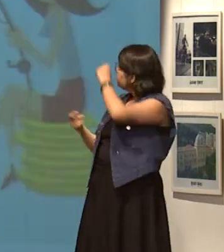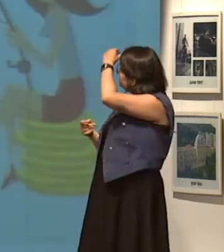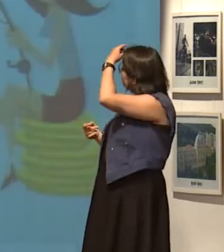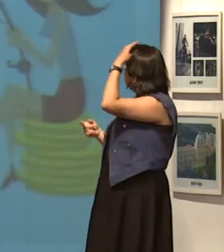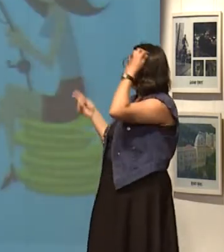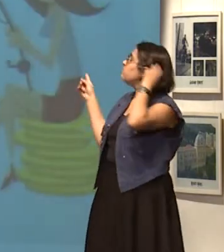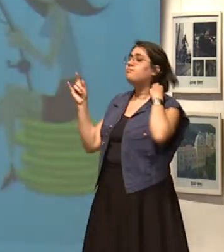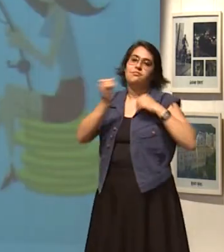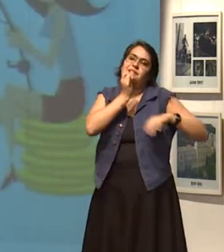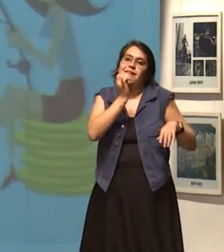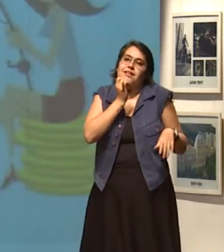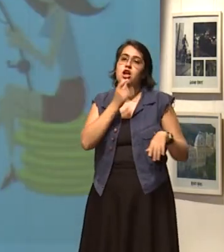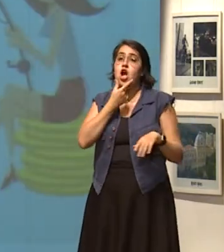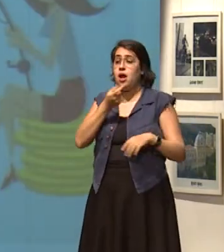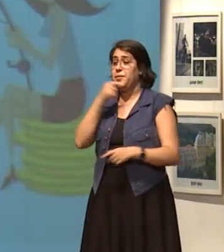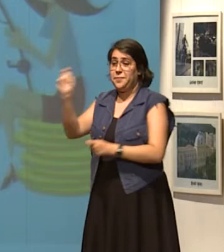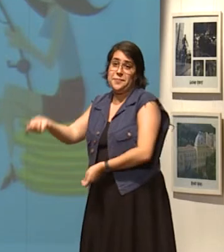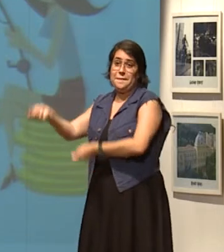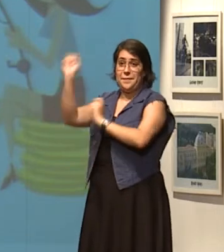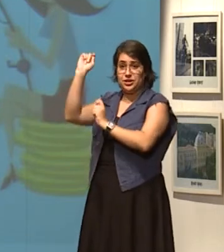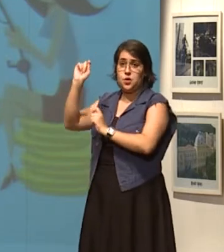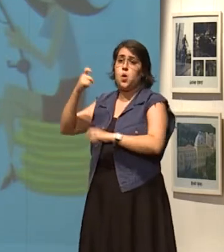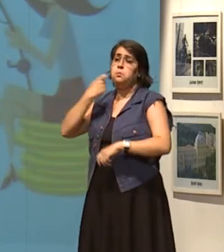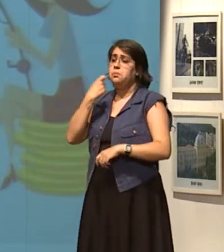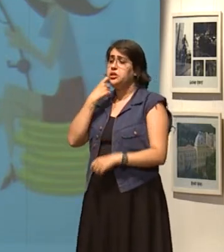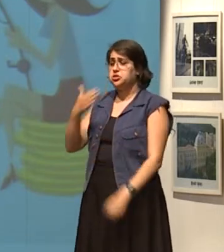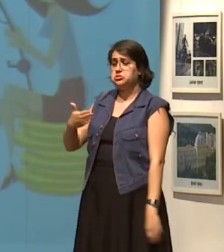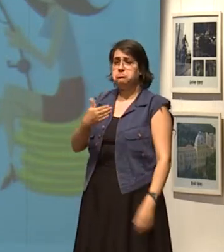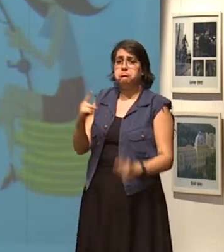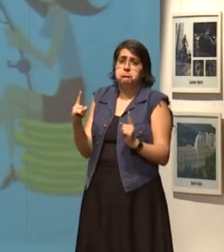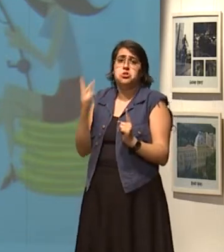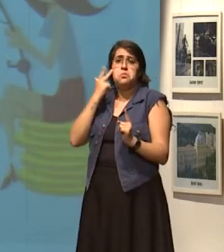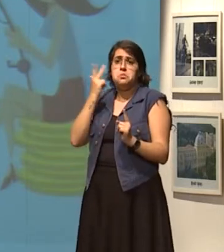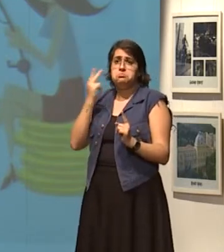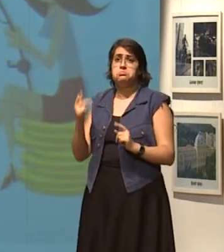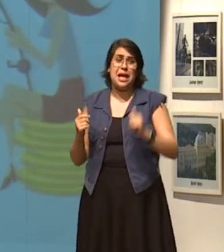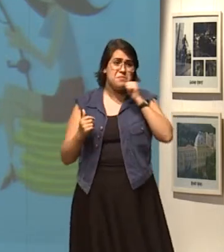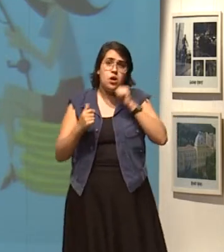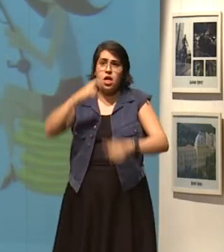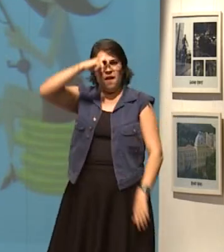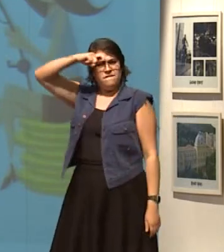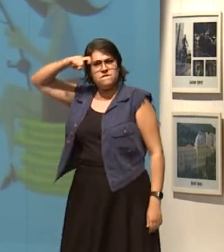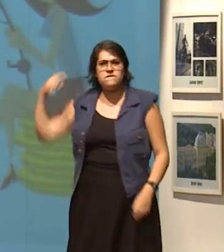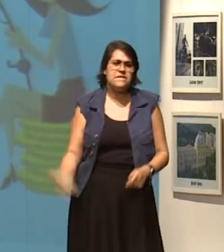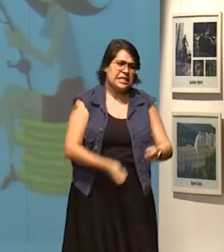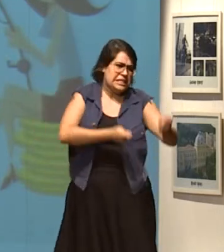Com a mesma profissão, um exemplo, um homem pesca um peixe mediano e a mulher